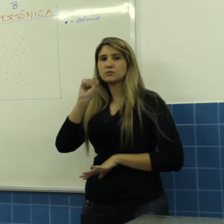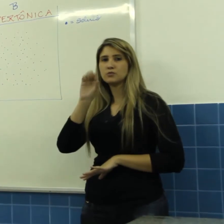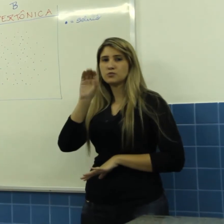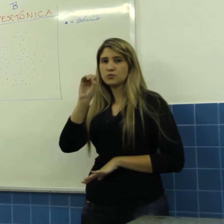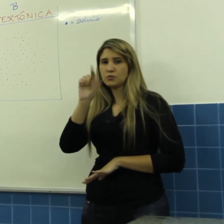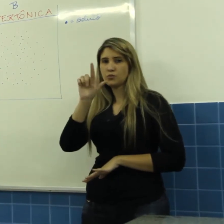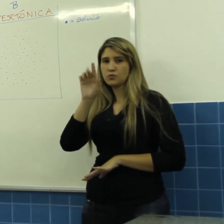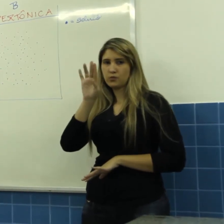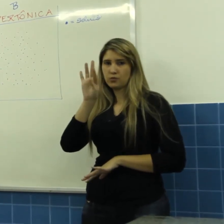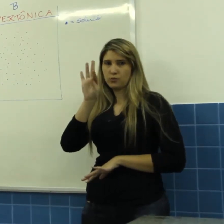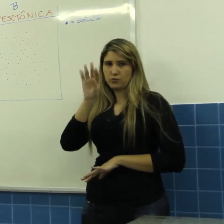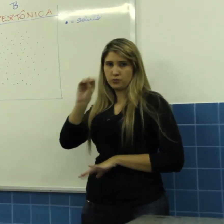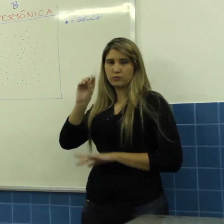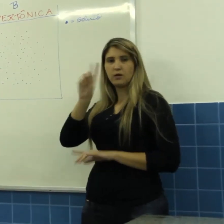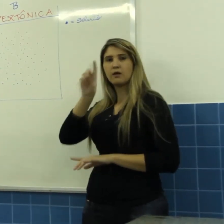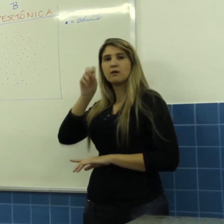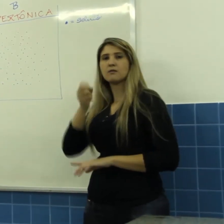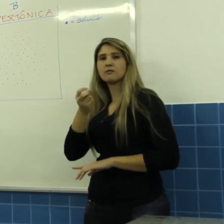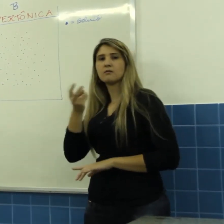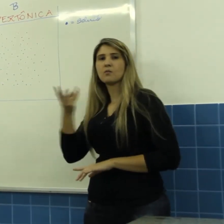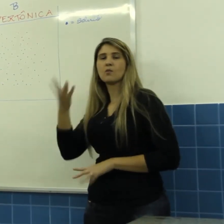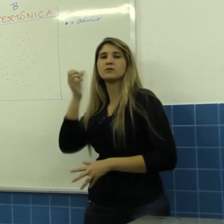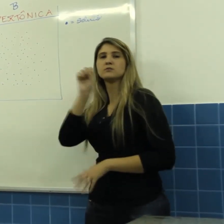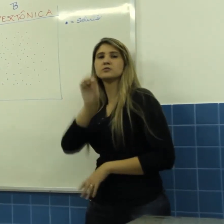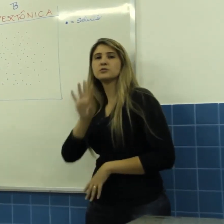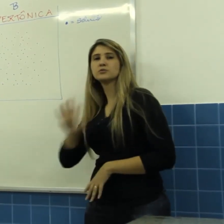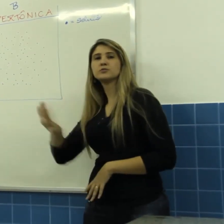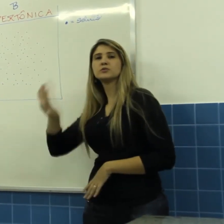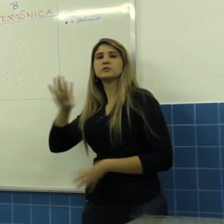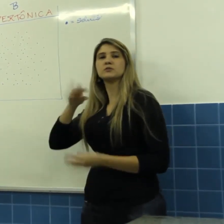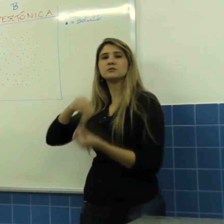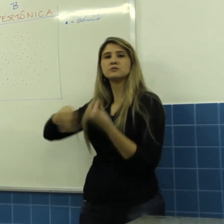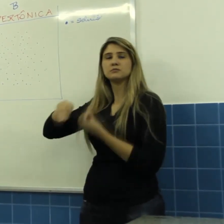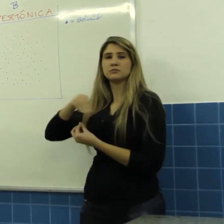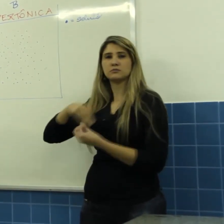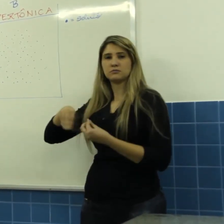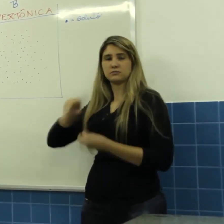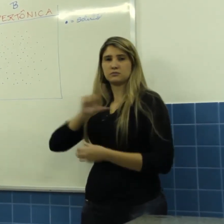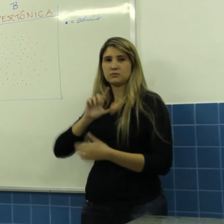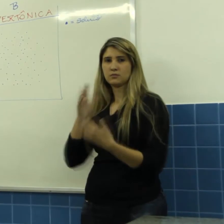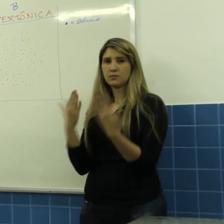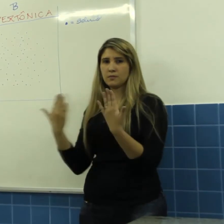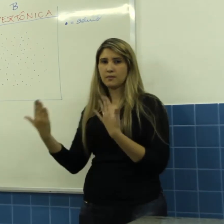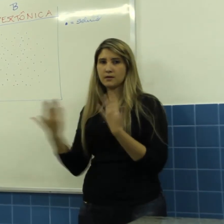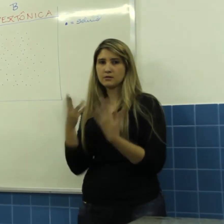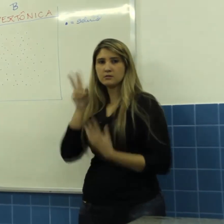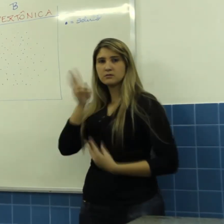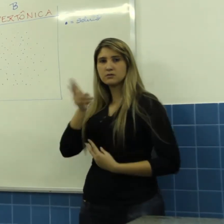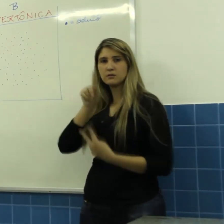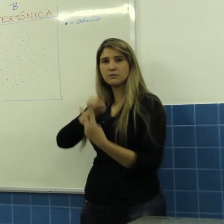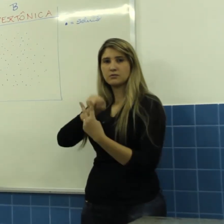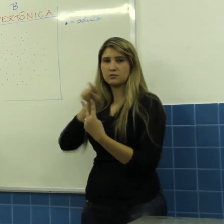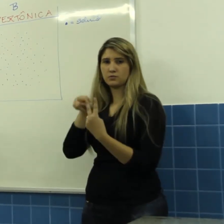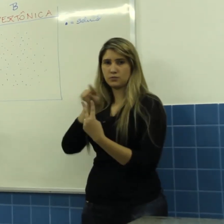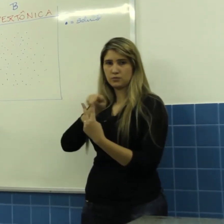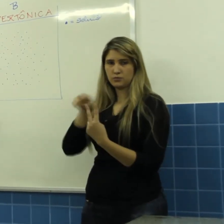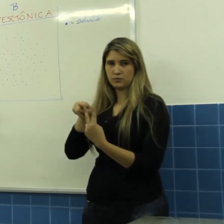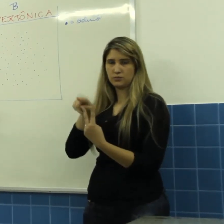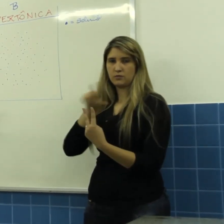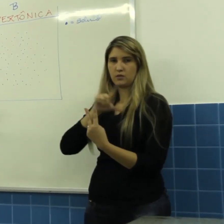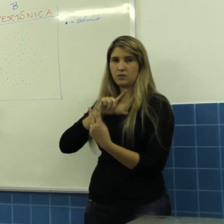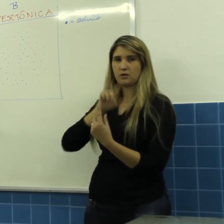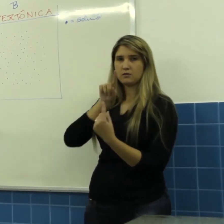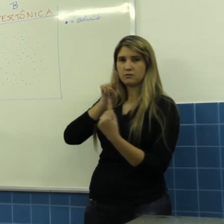que é um critério de comparação. Então, estou comparando duas soluções. Aquela